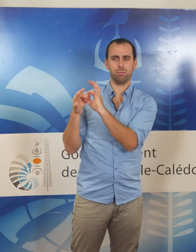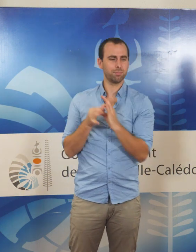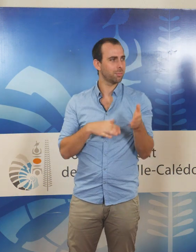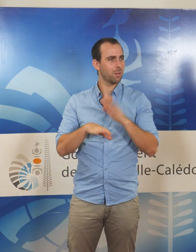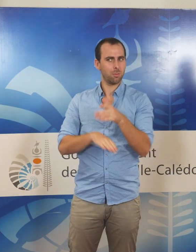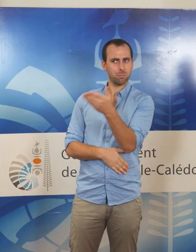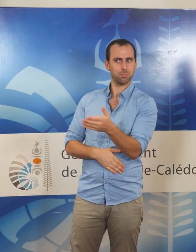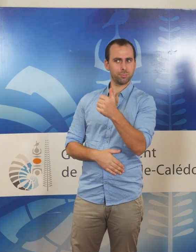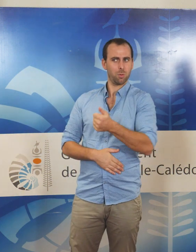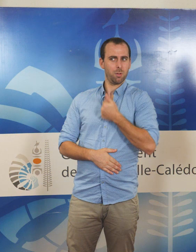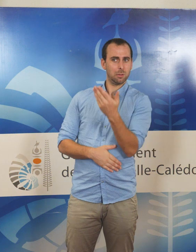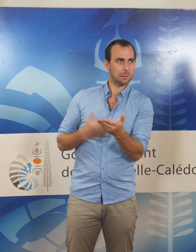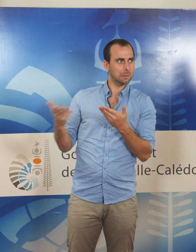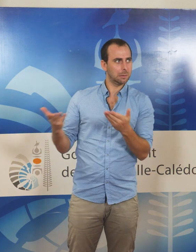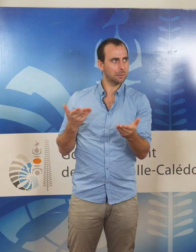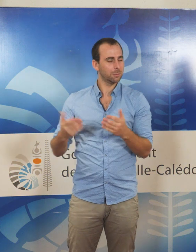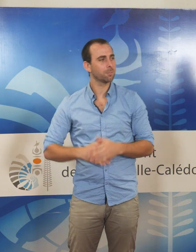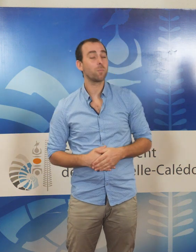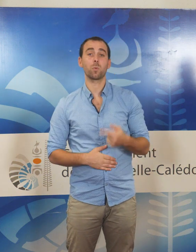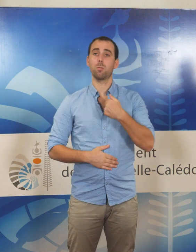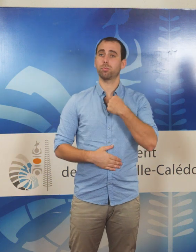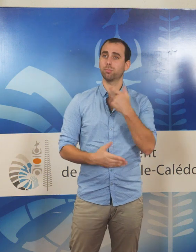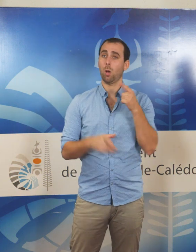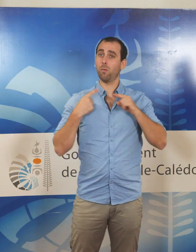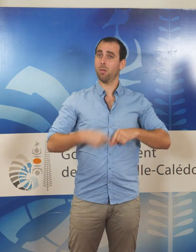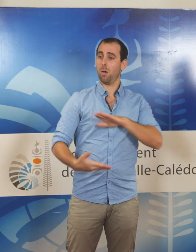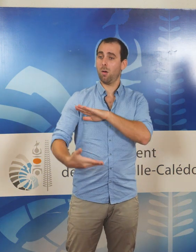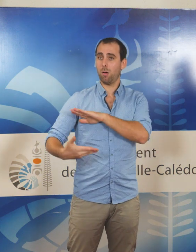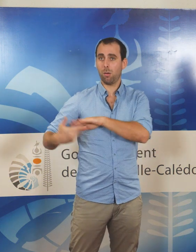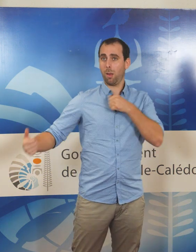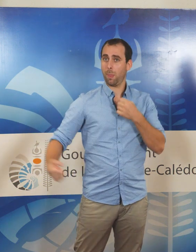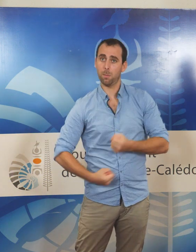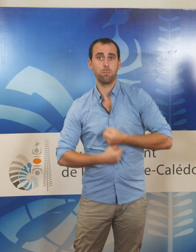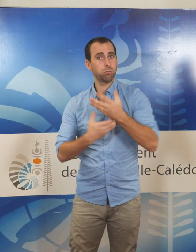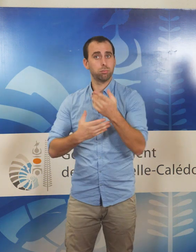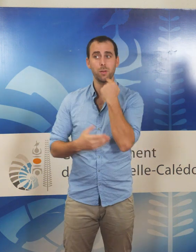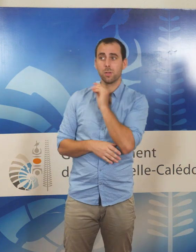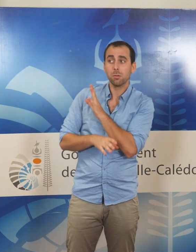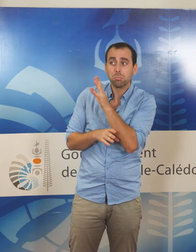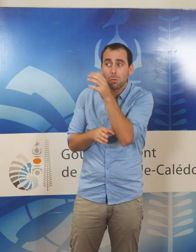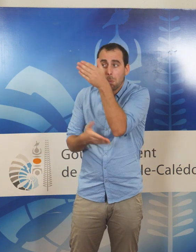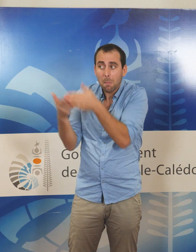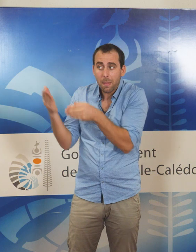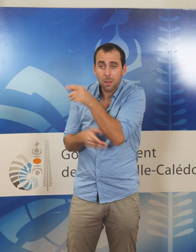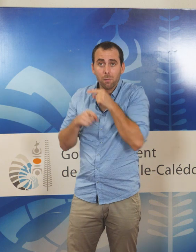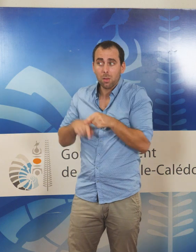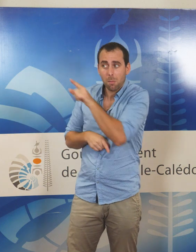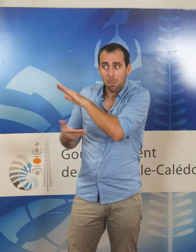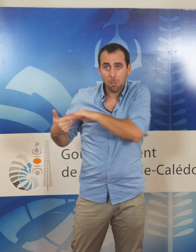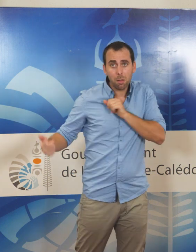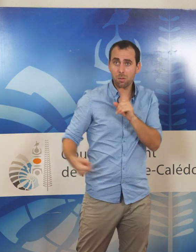tout d'abord, je suis porte-parole du gouvernement. Je ne suis pas porte-parole d'une tendance du gouvernement. Donc je répondrai au nom du